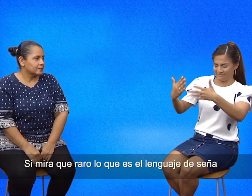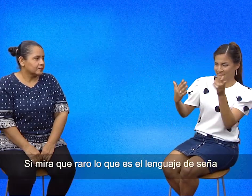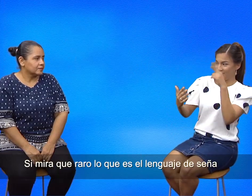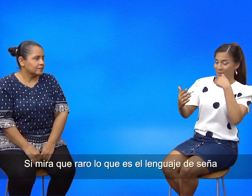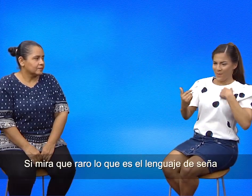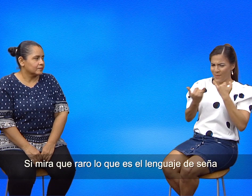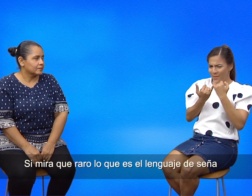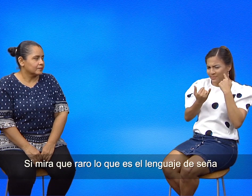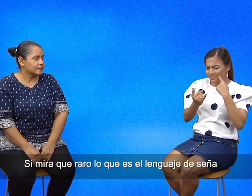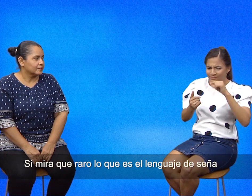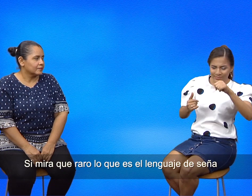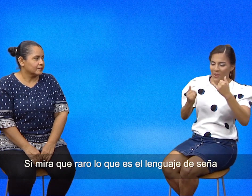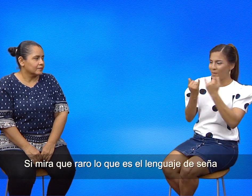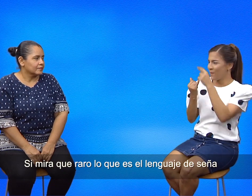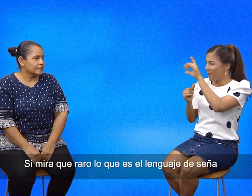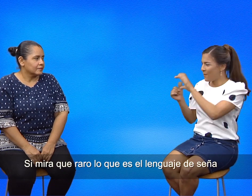que es el lenguaje de señas.